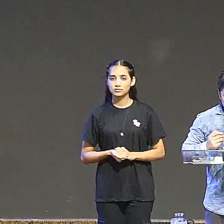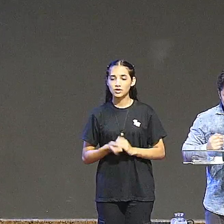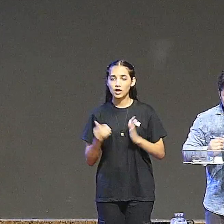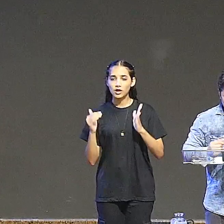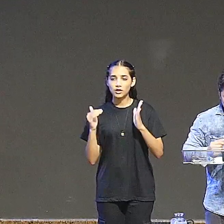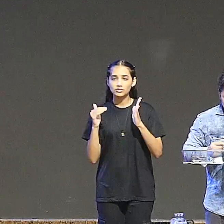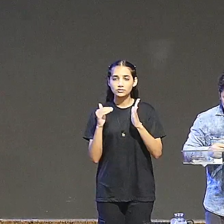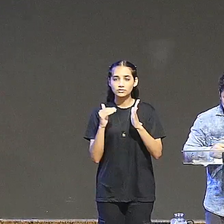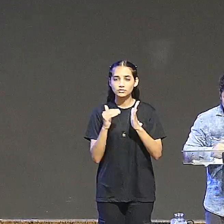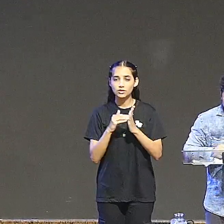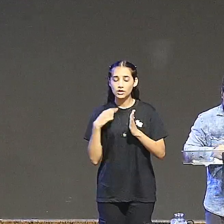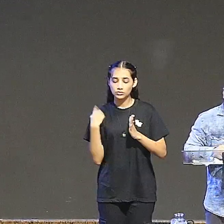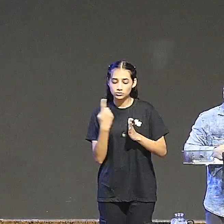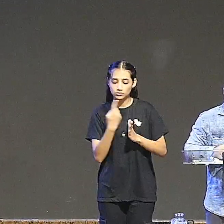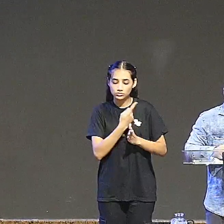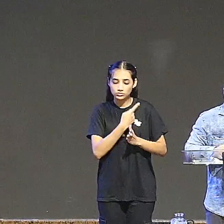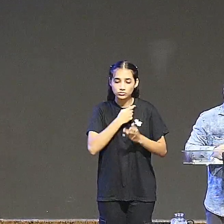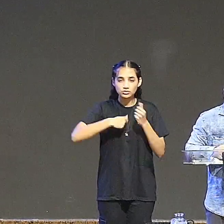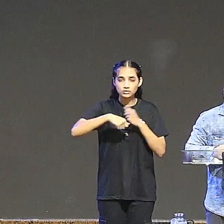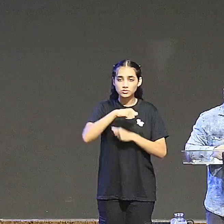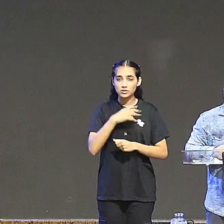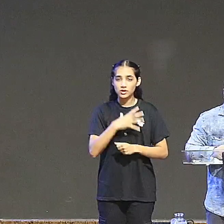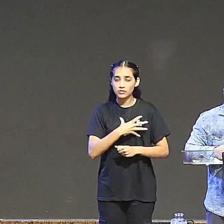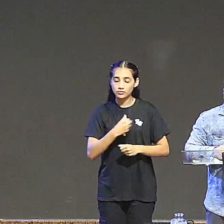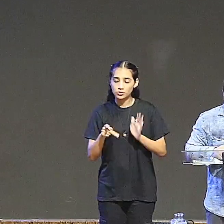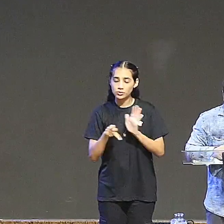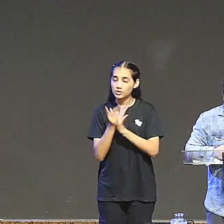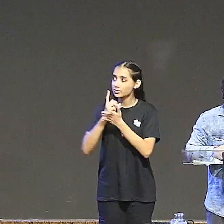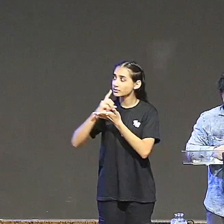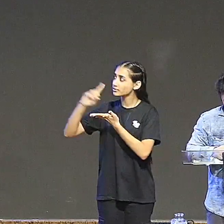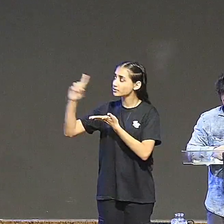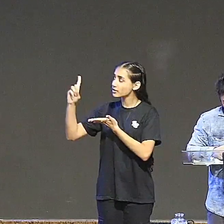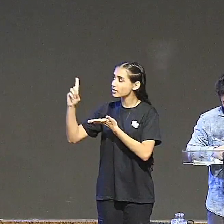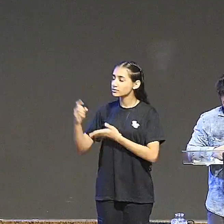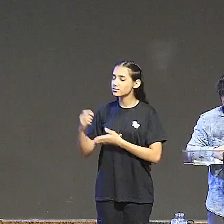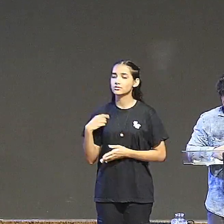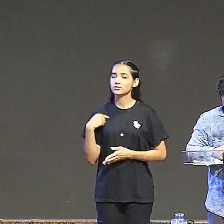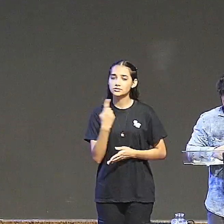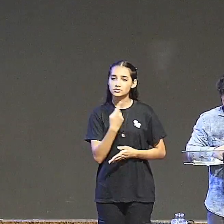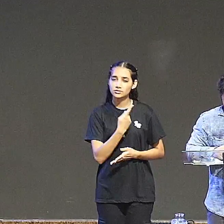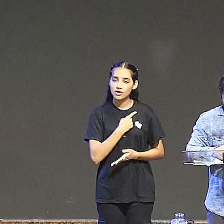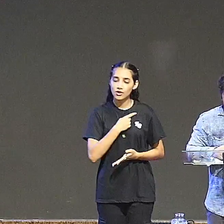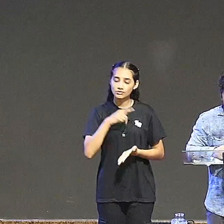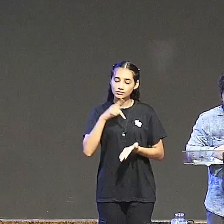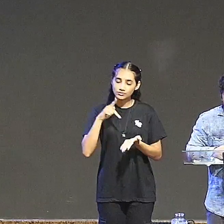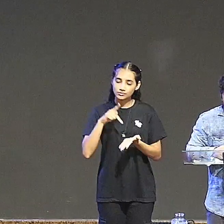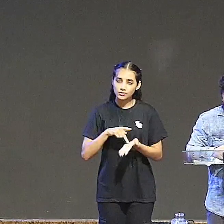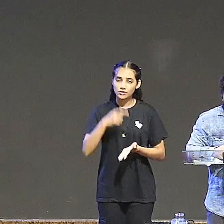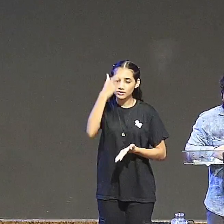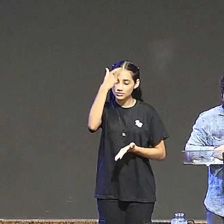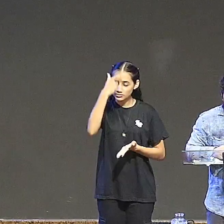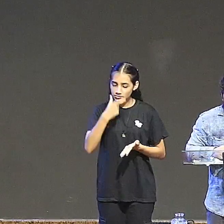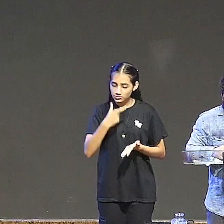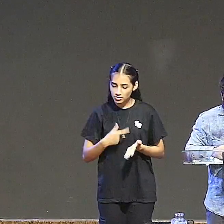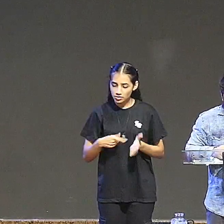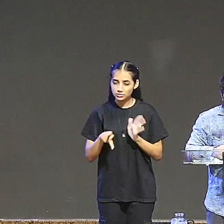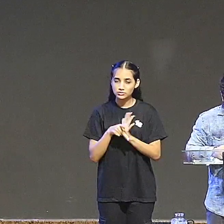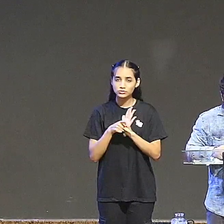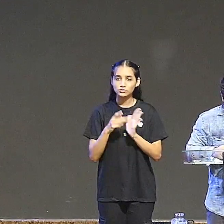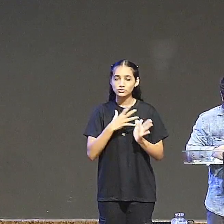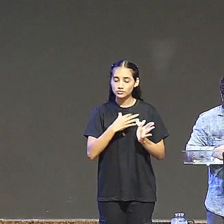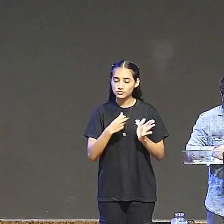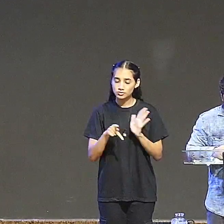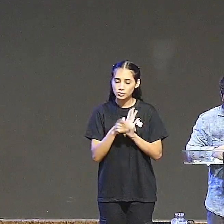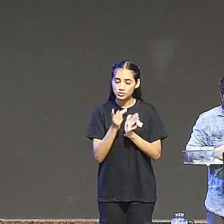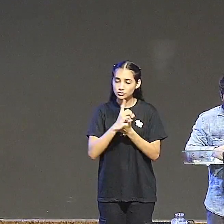filhos de Deus e de fato somos filhos de Deus por essa razão o mundo não